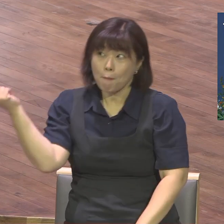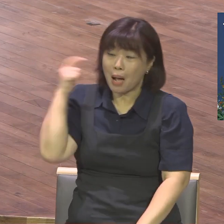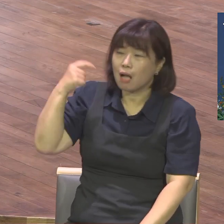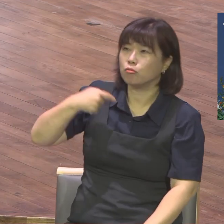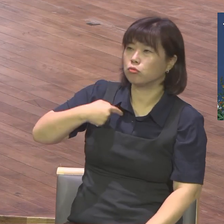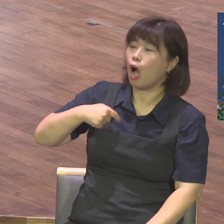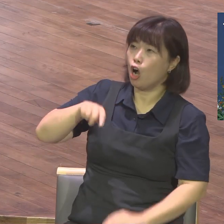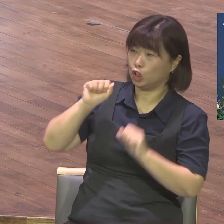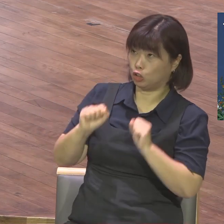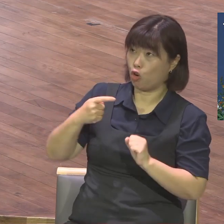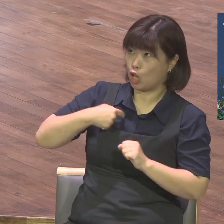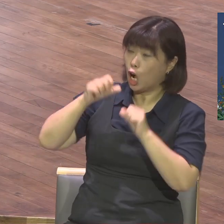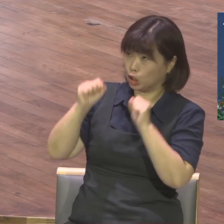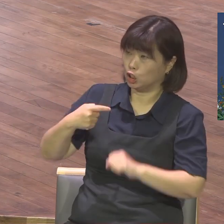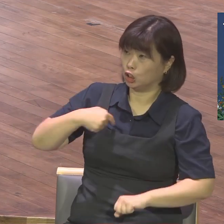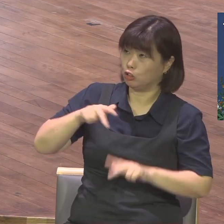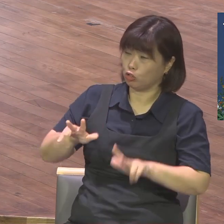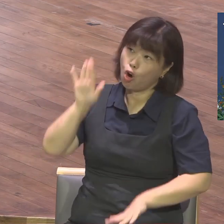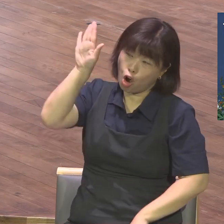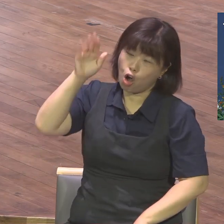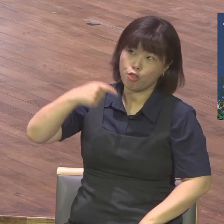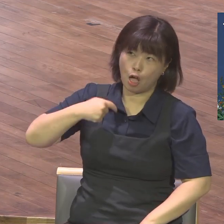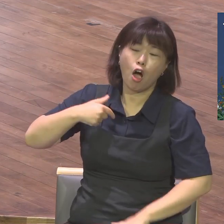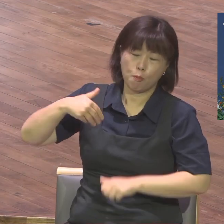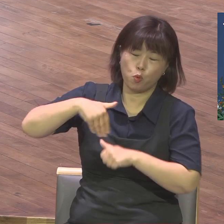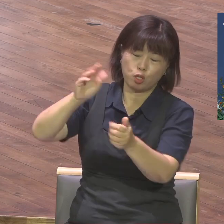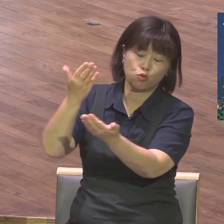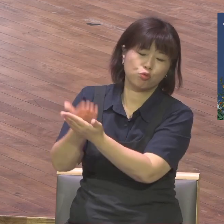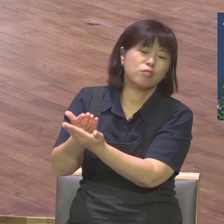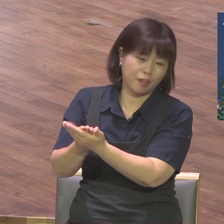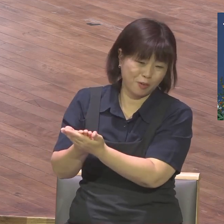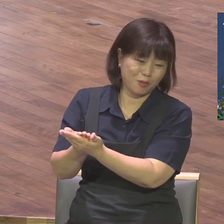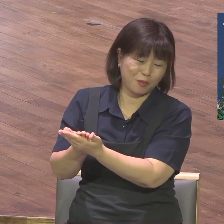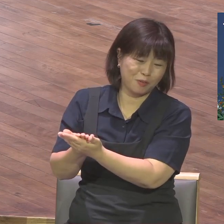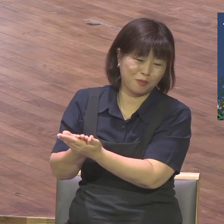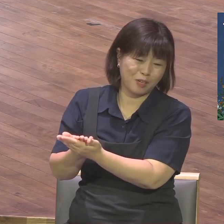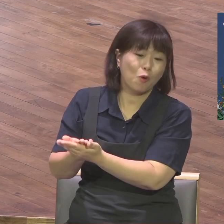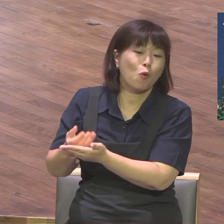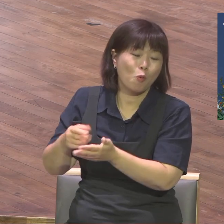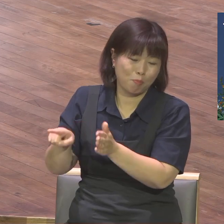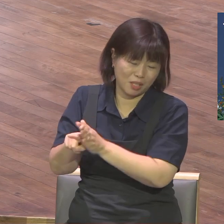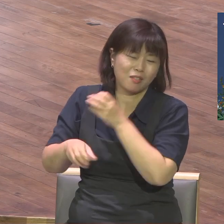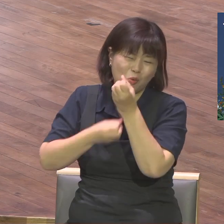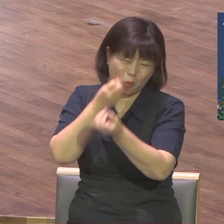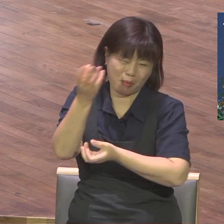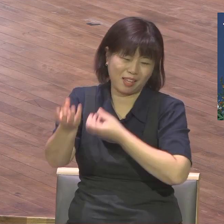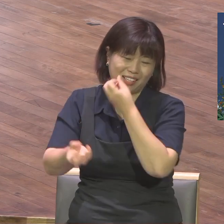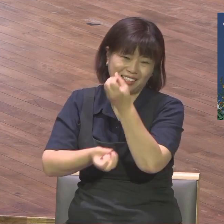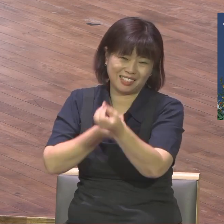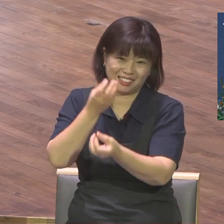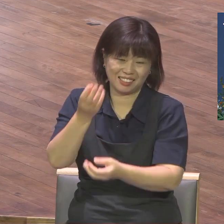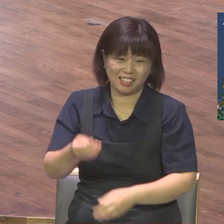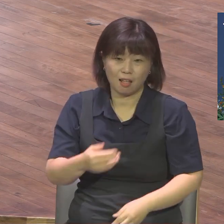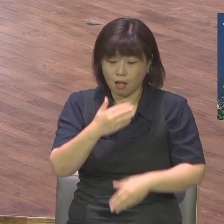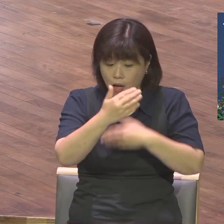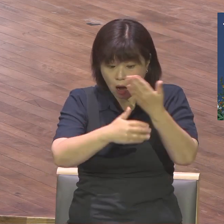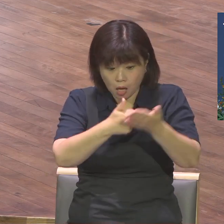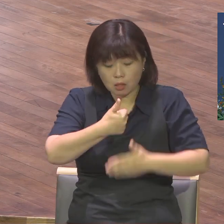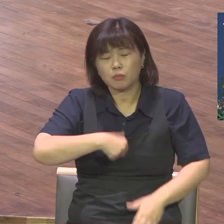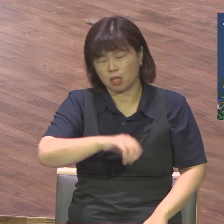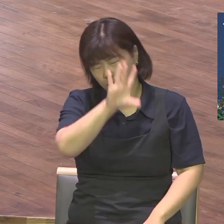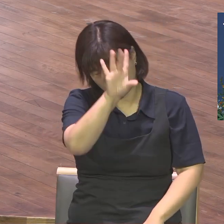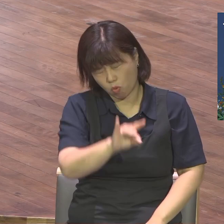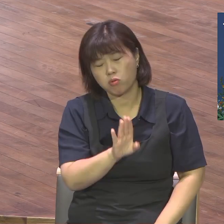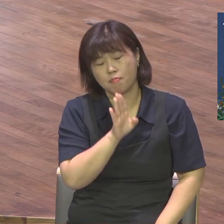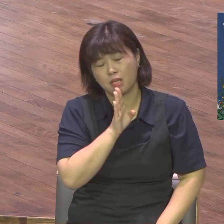있나이다 나를 보내소서 응답했습니다. 이것이 죄사함 받고 하나님의 자녀가 된 성도의 영적 자세예요.